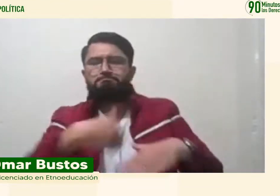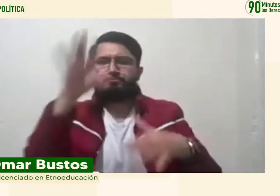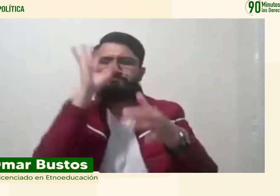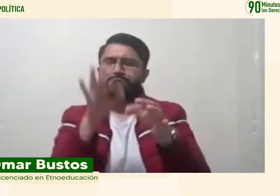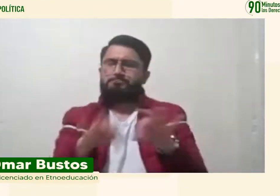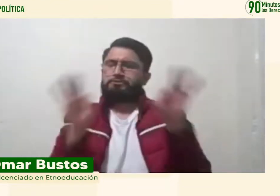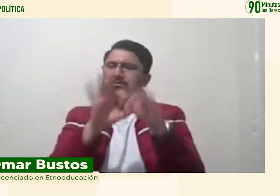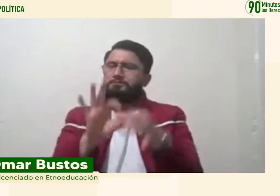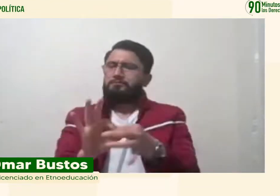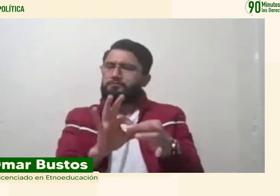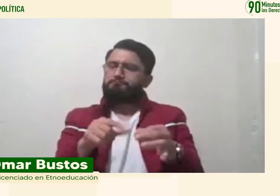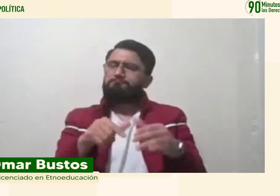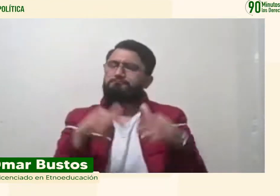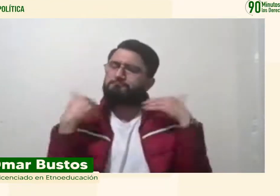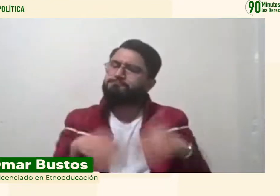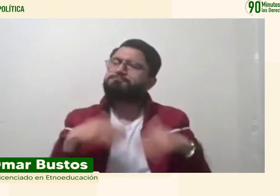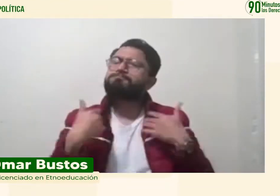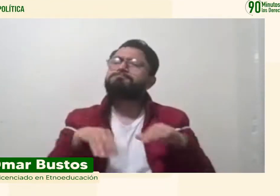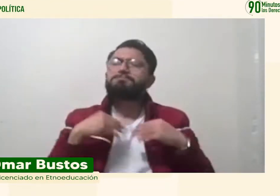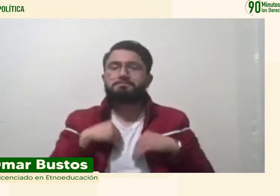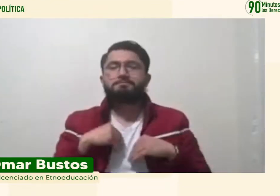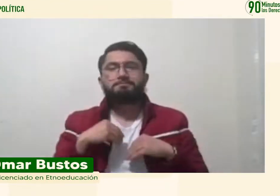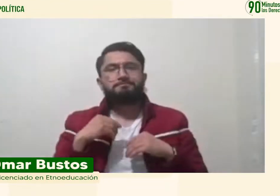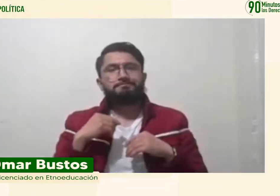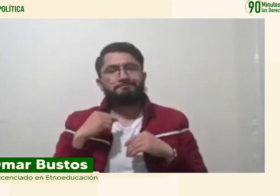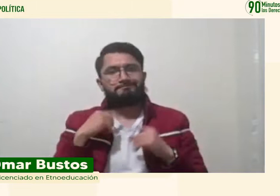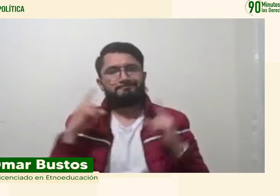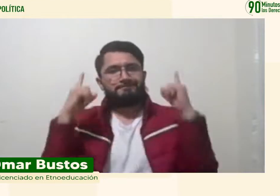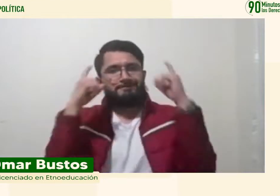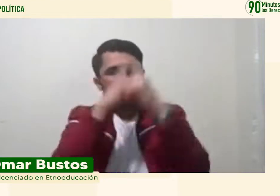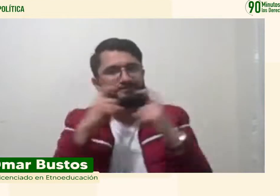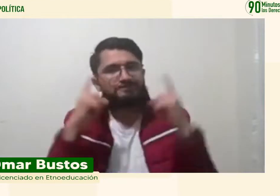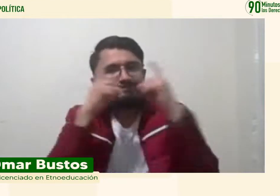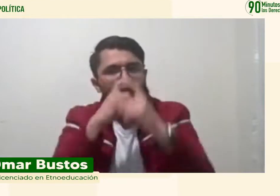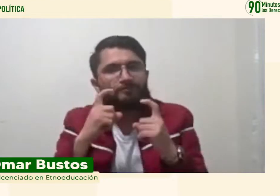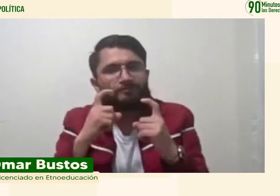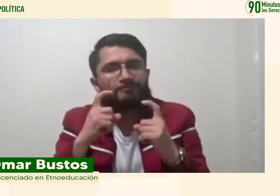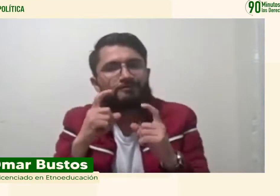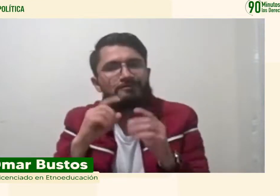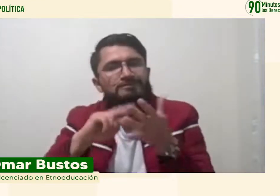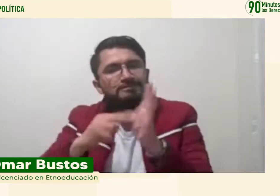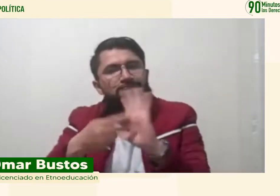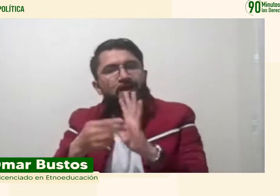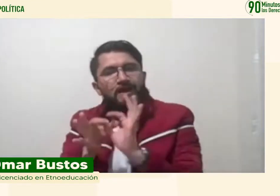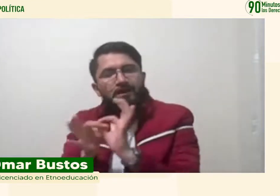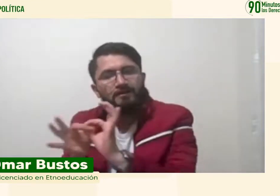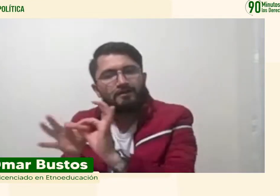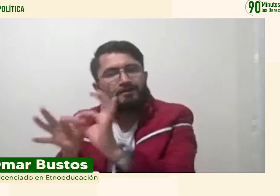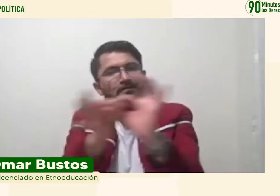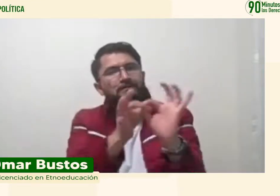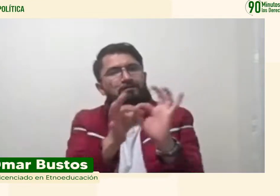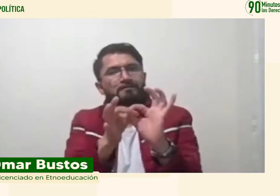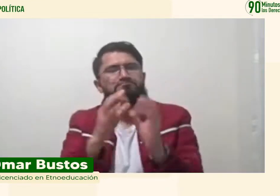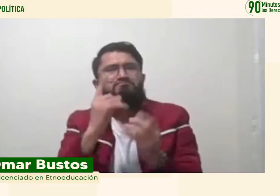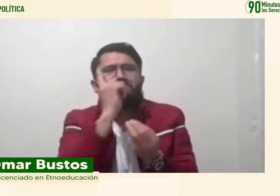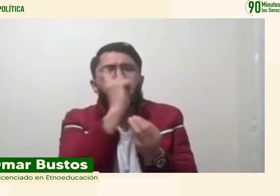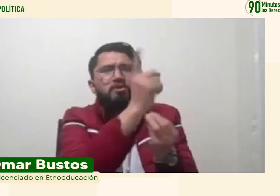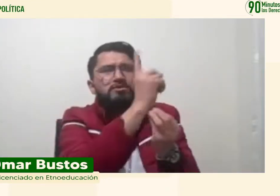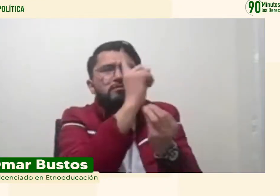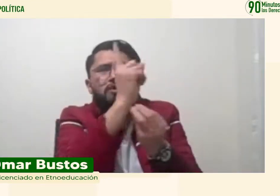algo más grande que la guerra la unión es más grande que la guerra es algo de reflexionar es